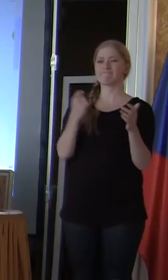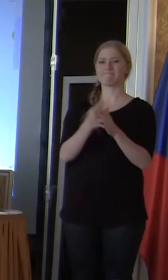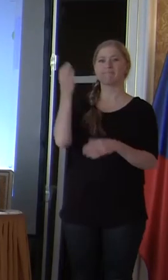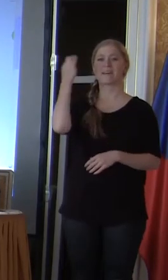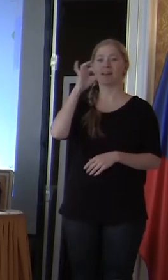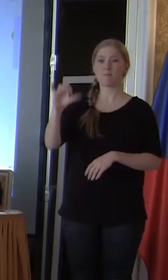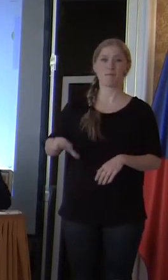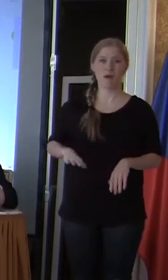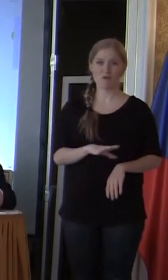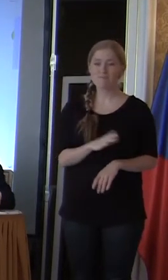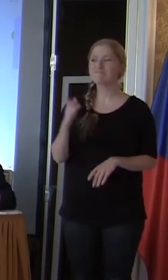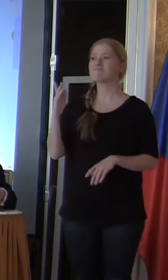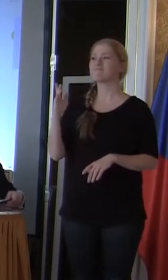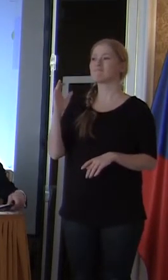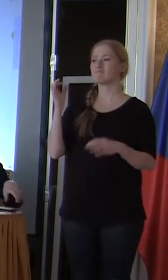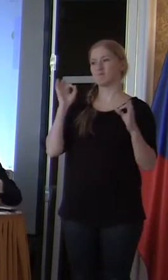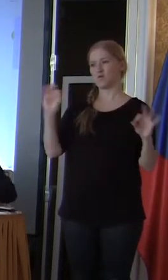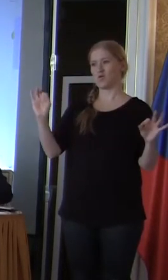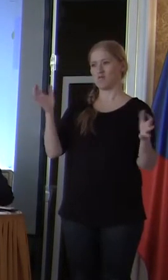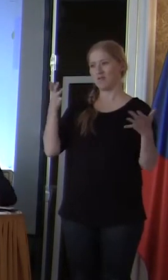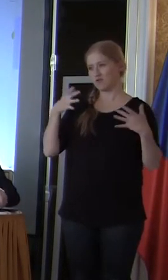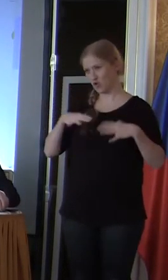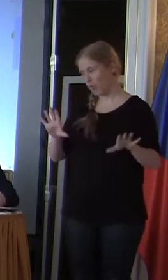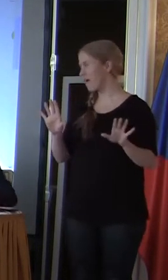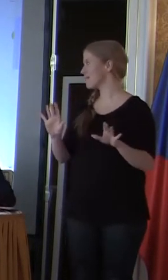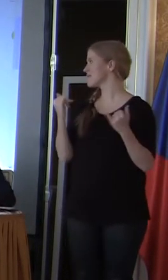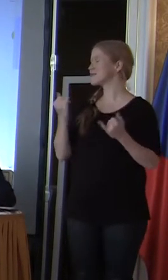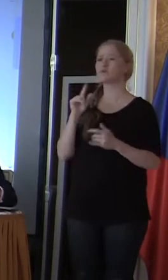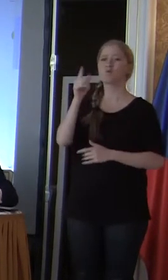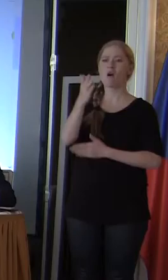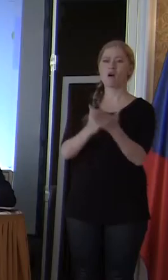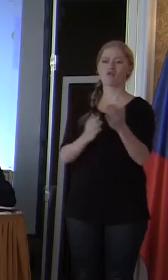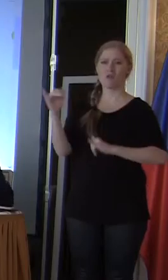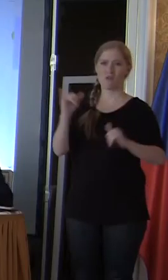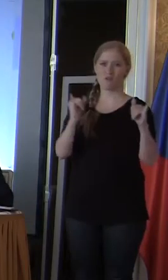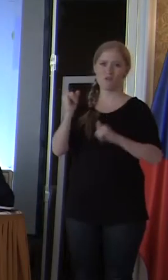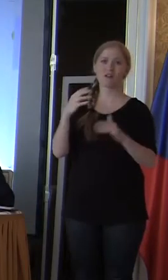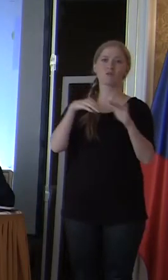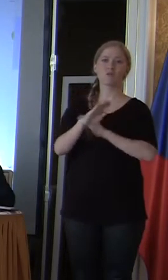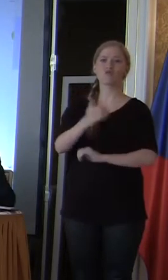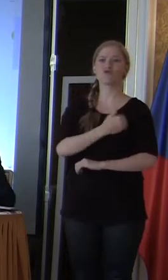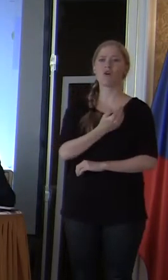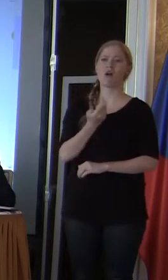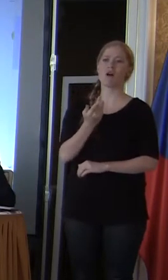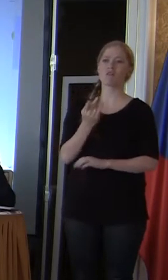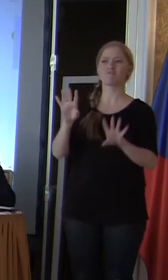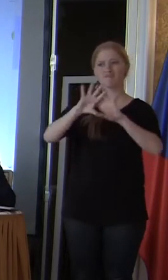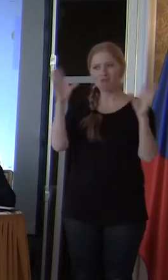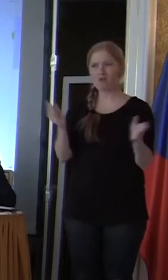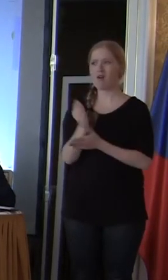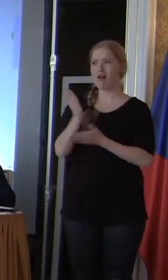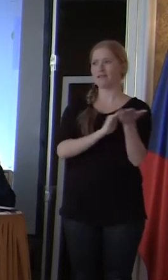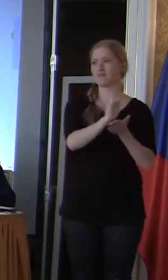dobré dopoledne. Začíná druhá část dnešní konference Škola All Inclusive na téma